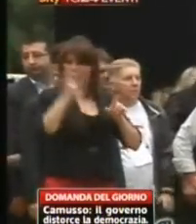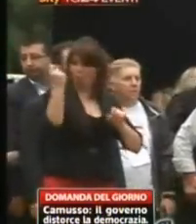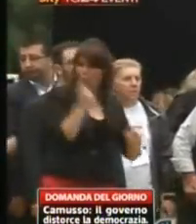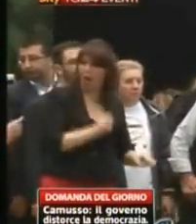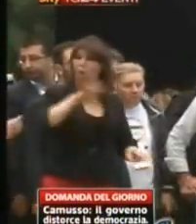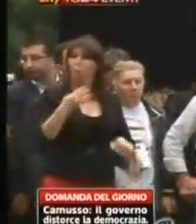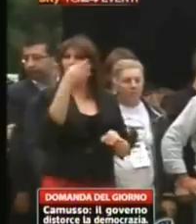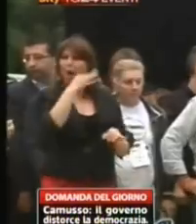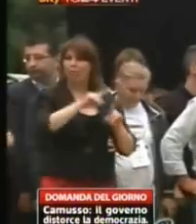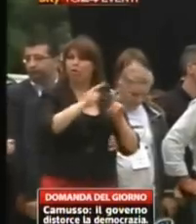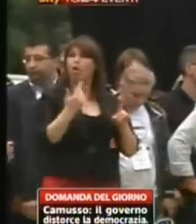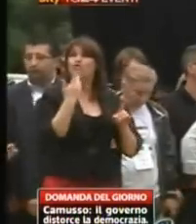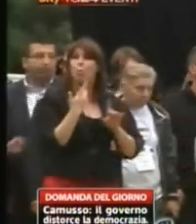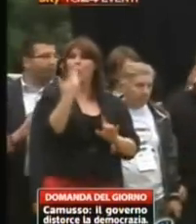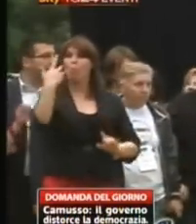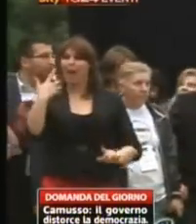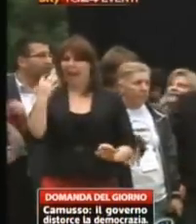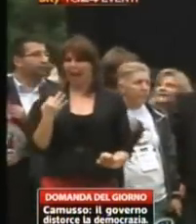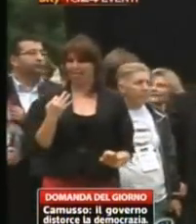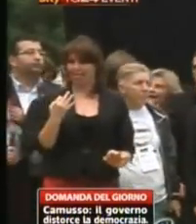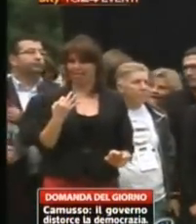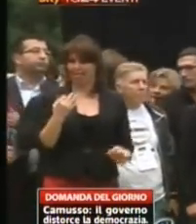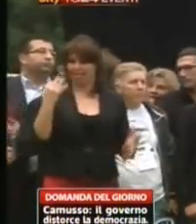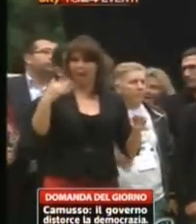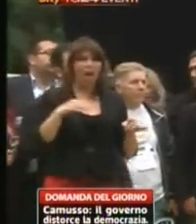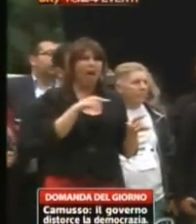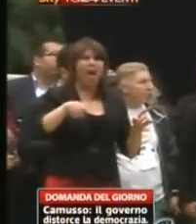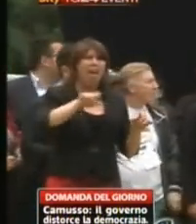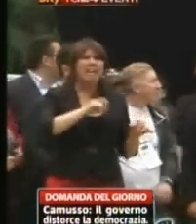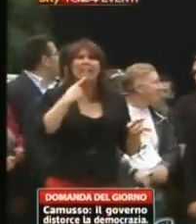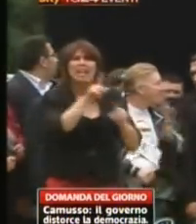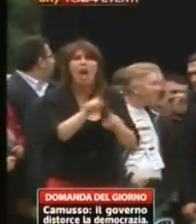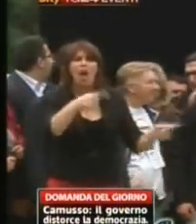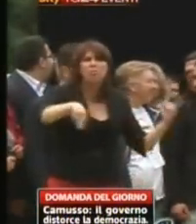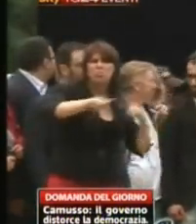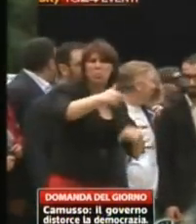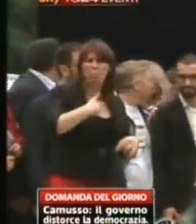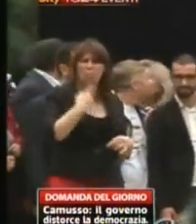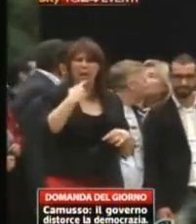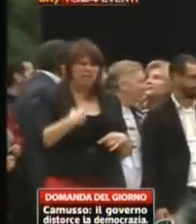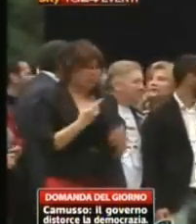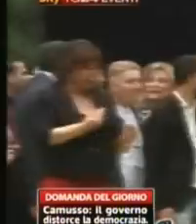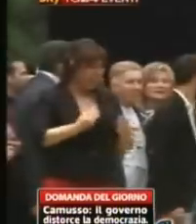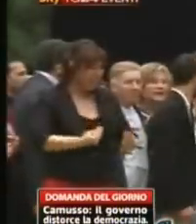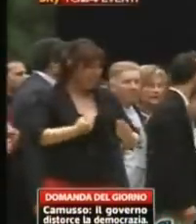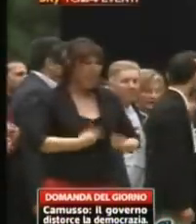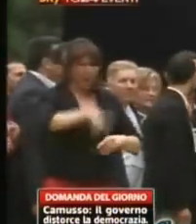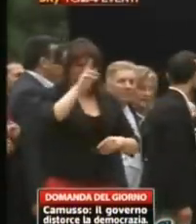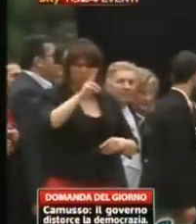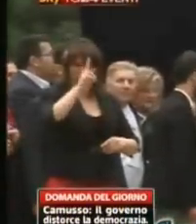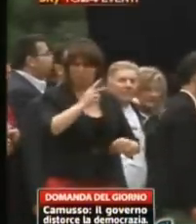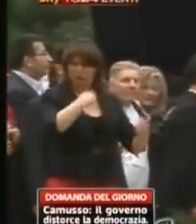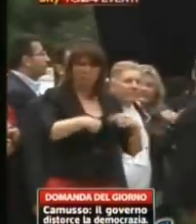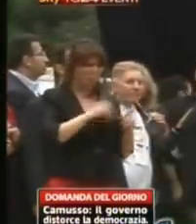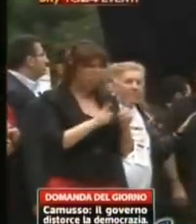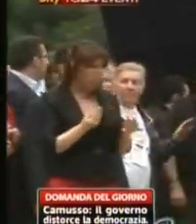di ottobre. Cinque anni fa. Non ci credeva nessuno. Nessuno che... A me diceva, ma cosa stai facendo? Sei scemo? Ti